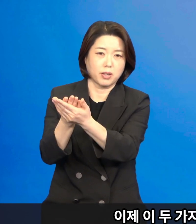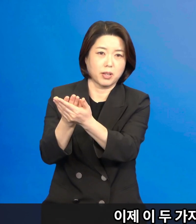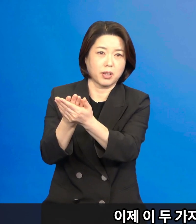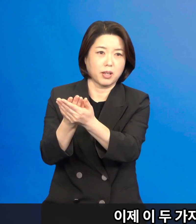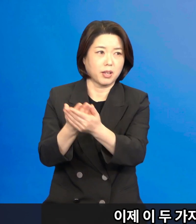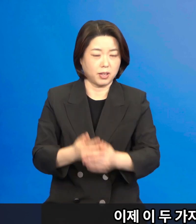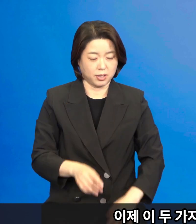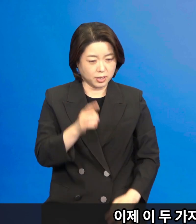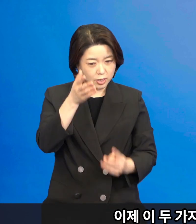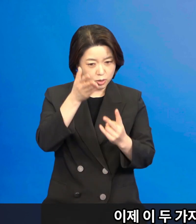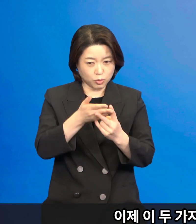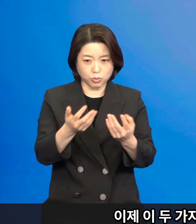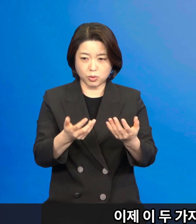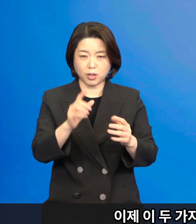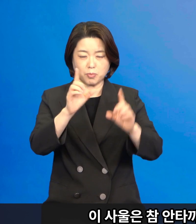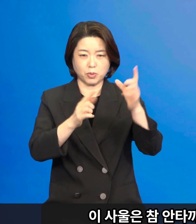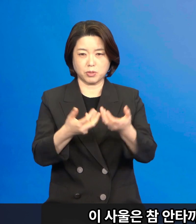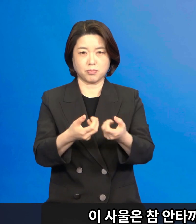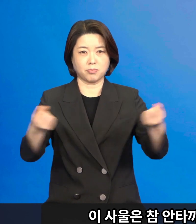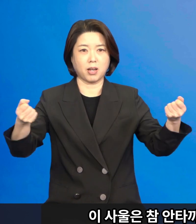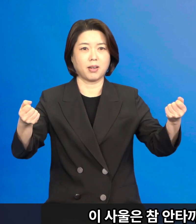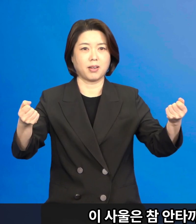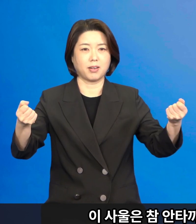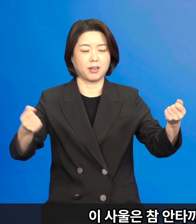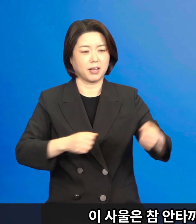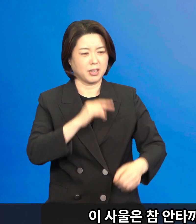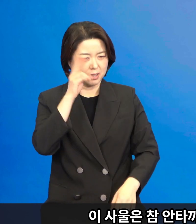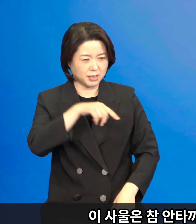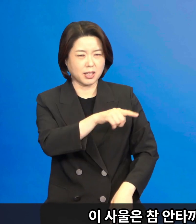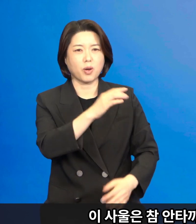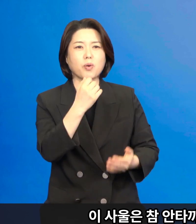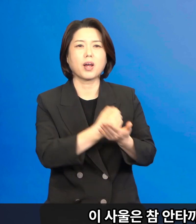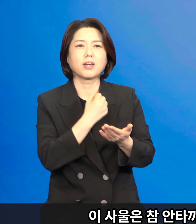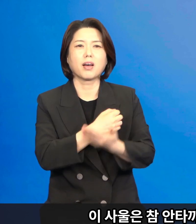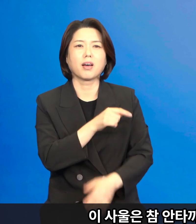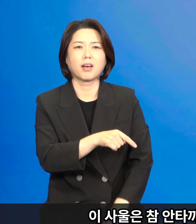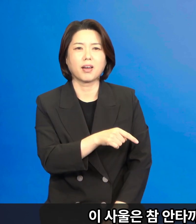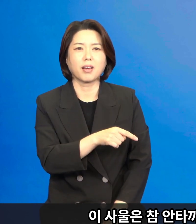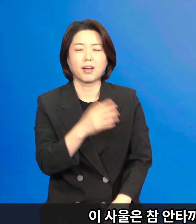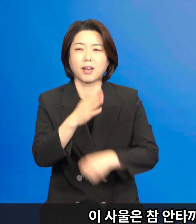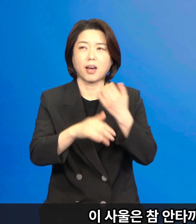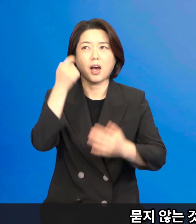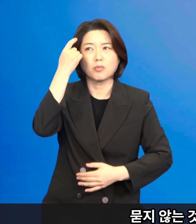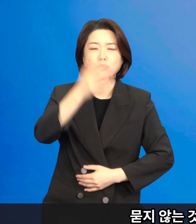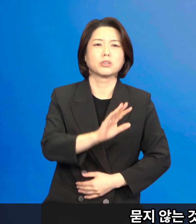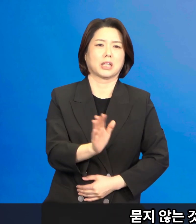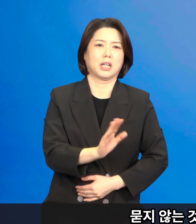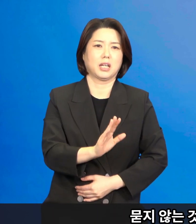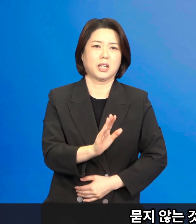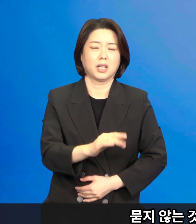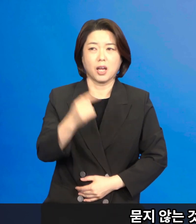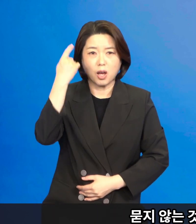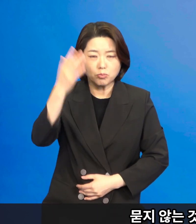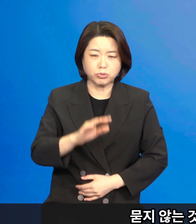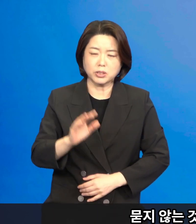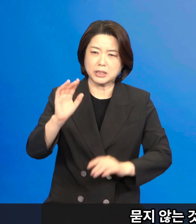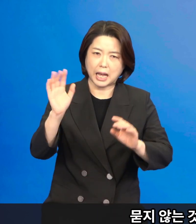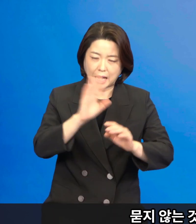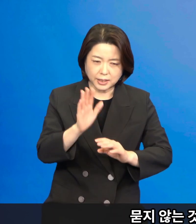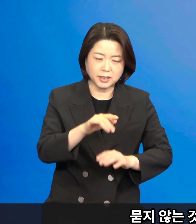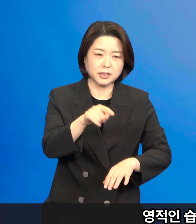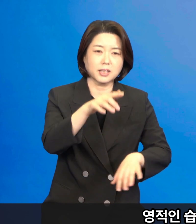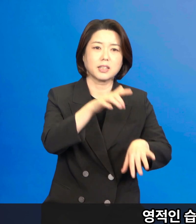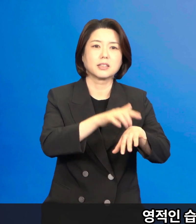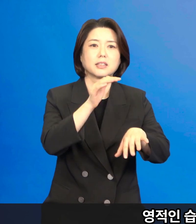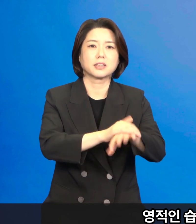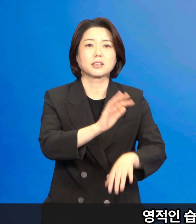쫙 갈라지게 되죠. 이 사울은 참 안타까운 것이 하나님께 묻지 않았고 묻지 않는 것이 그의